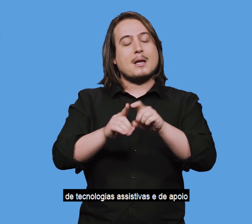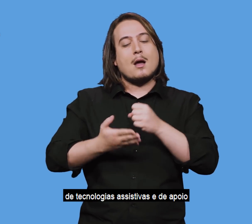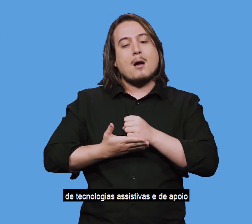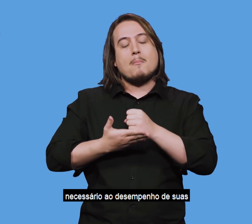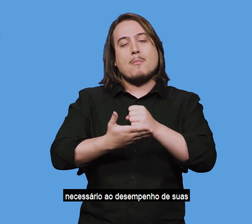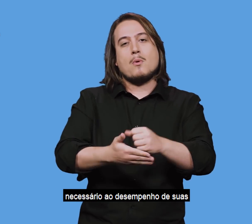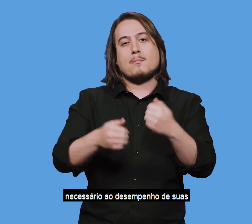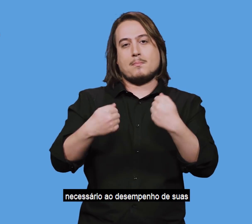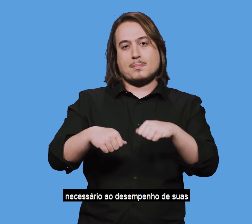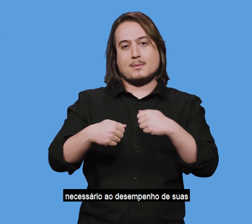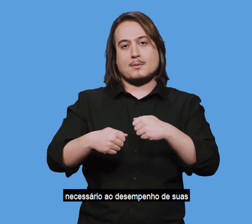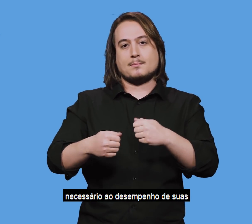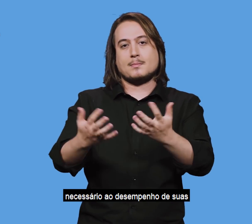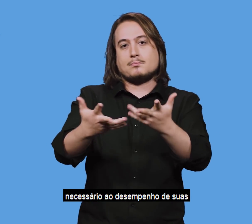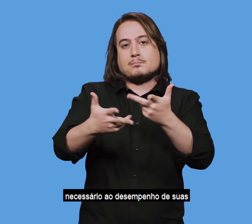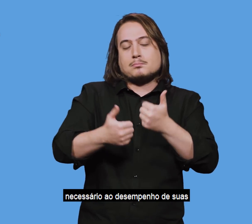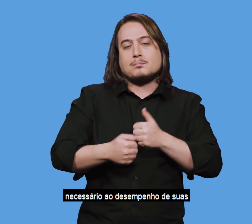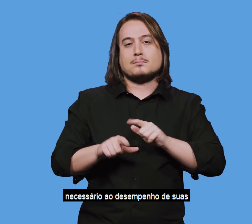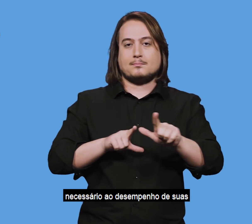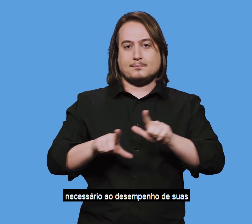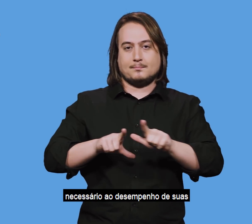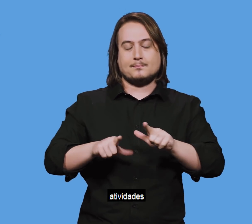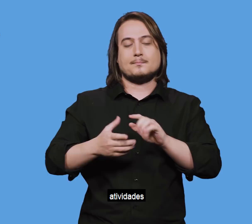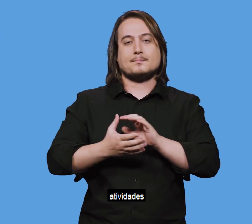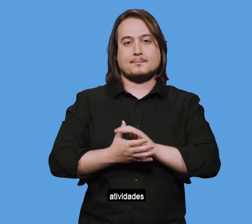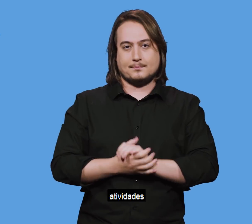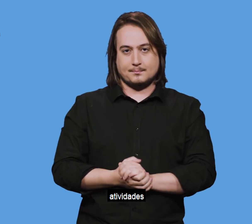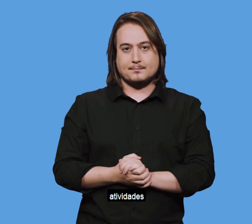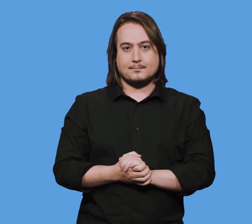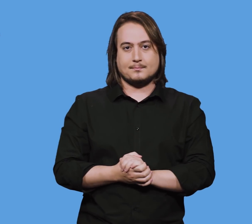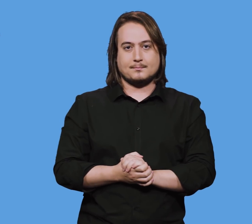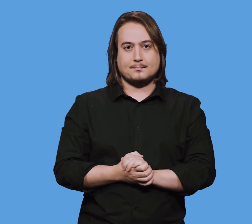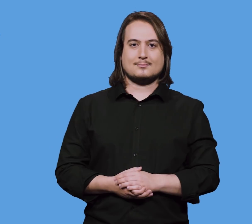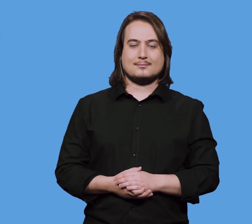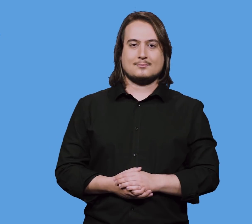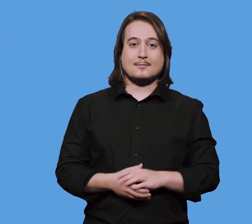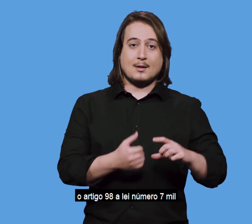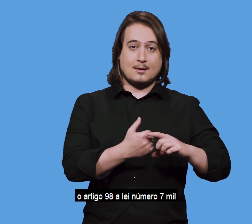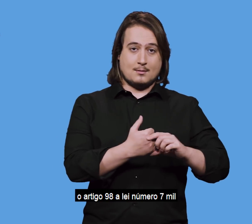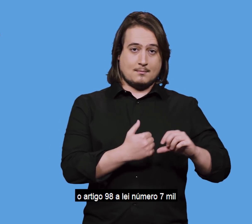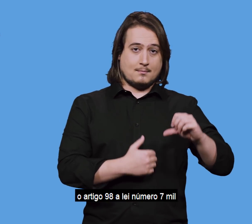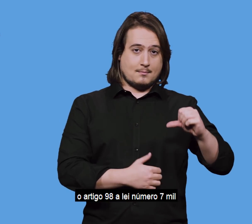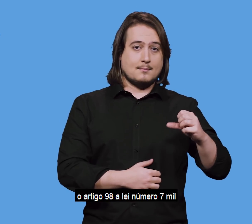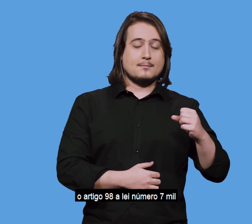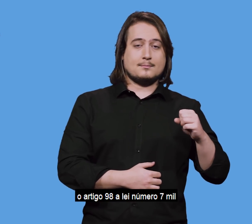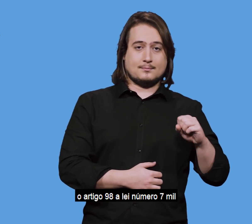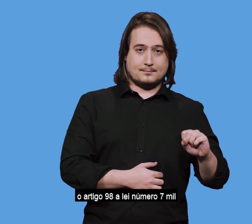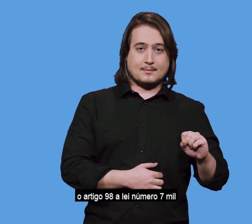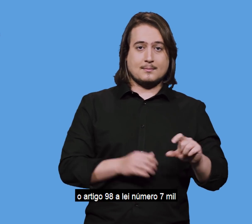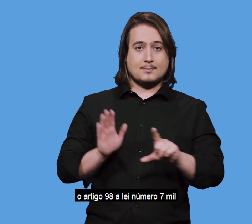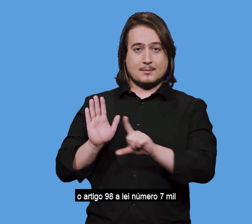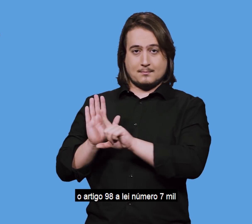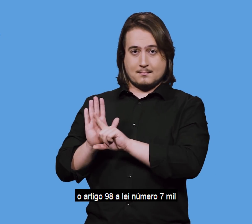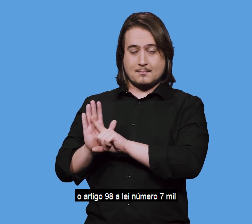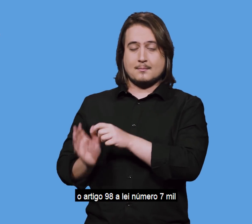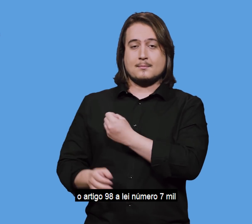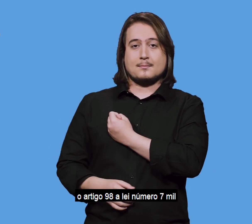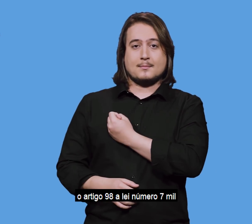apoio necessário ao desempenho de suas atividades artigo 98 a lei número 7